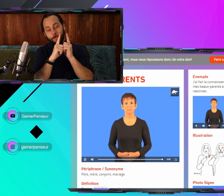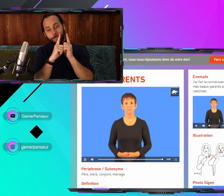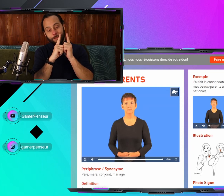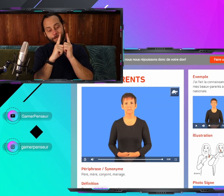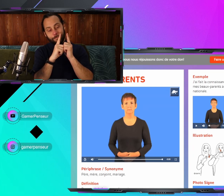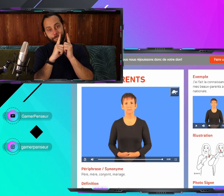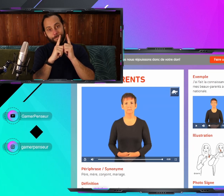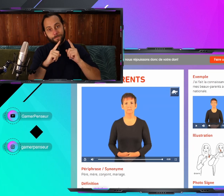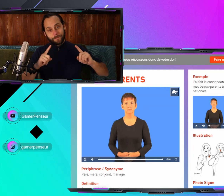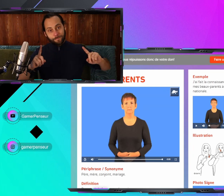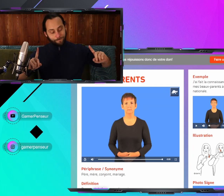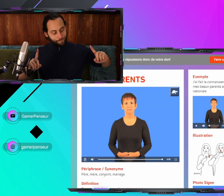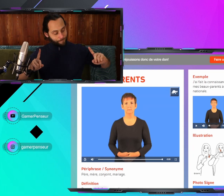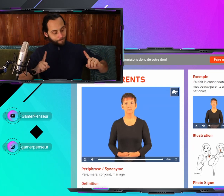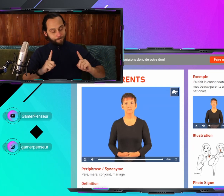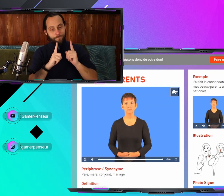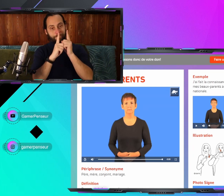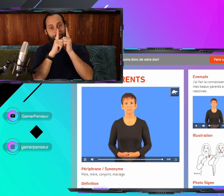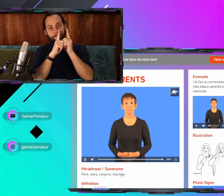Paf.